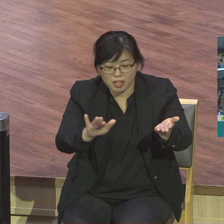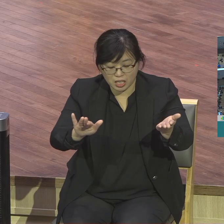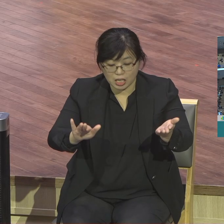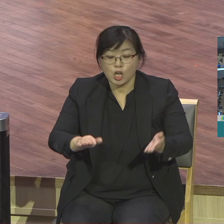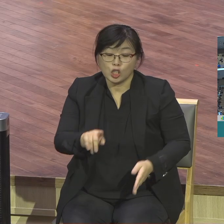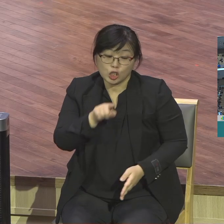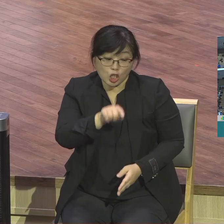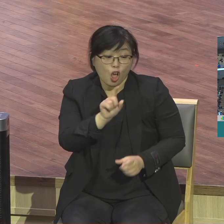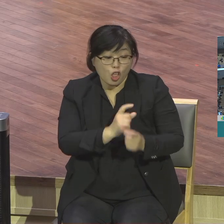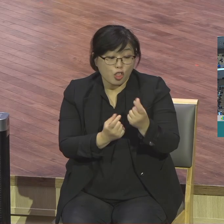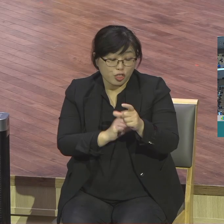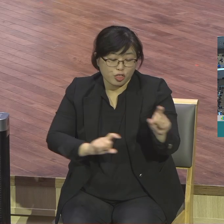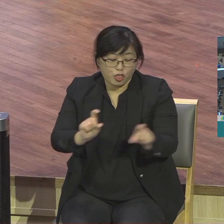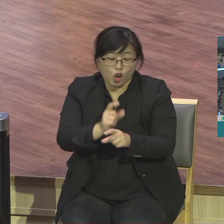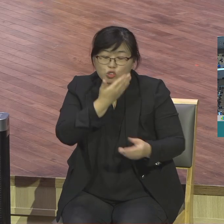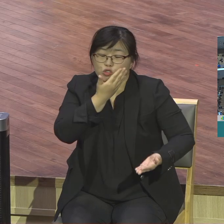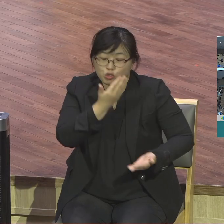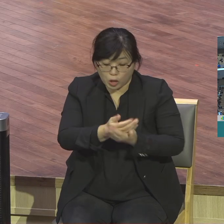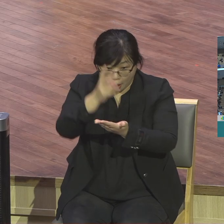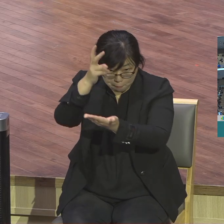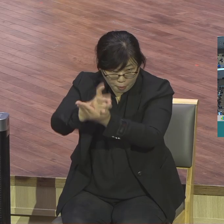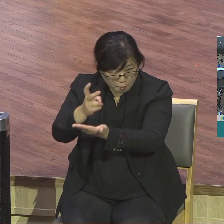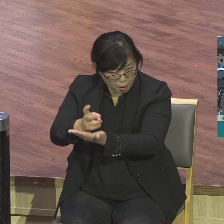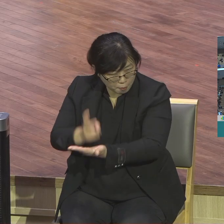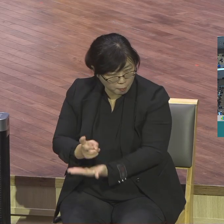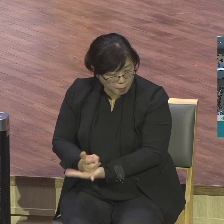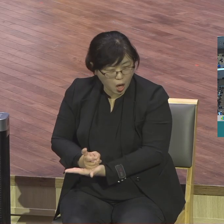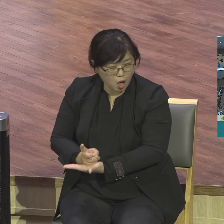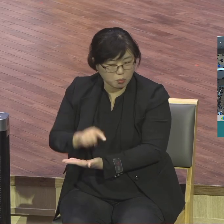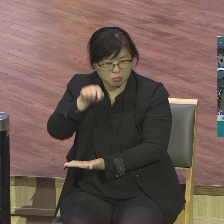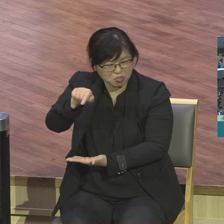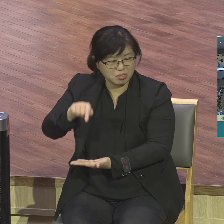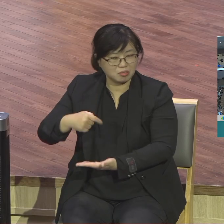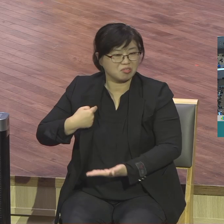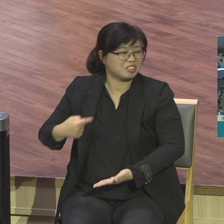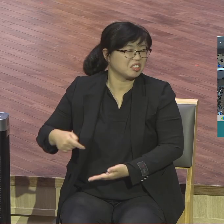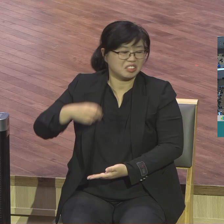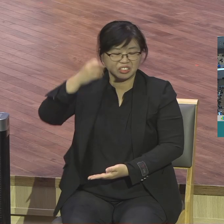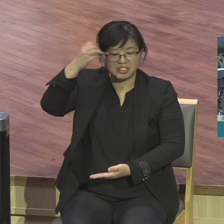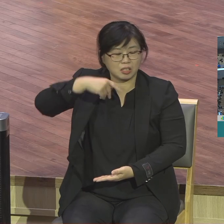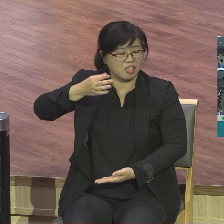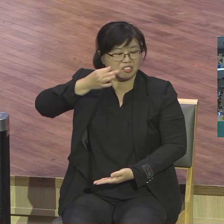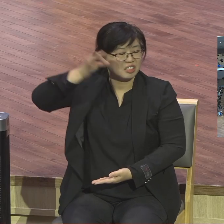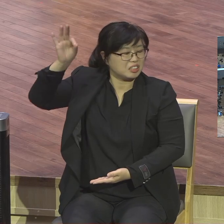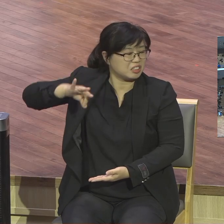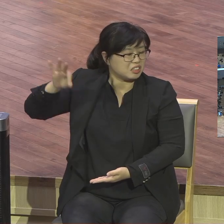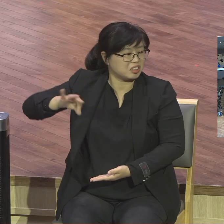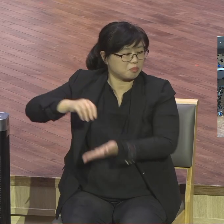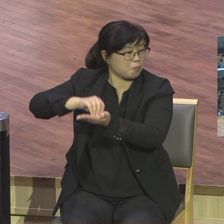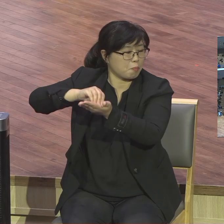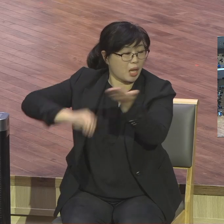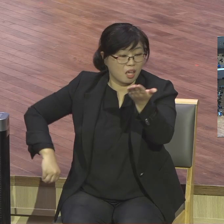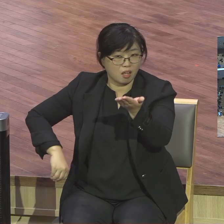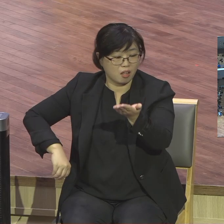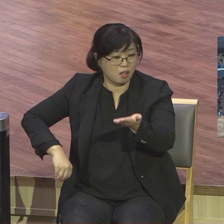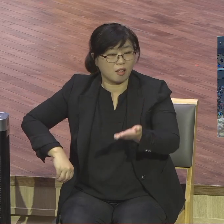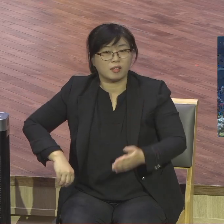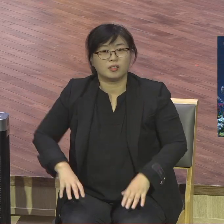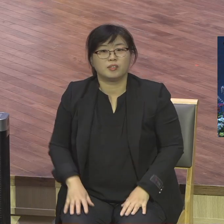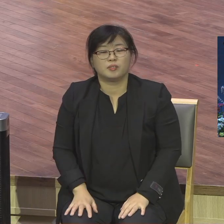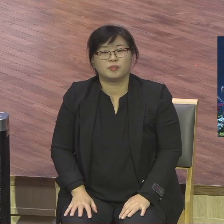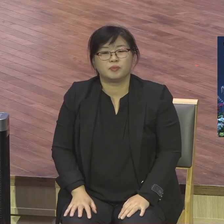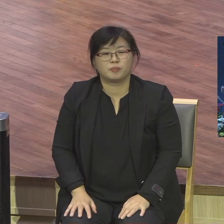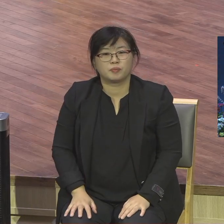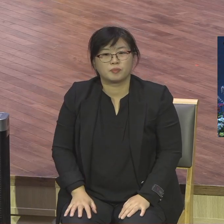버렸도다 그러나 이것도 행하고 저것도 버리지 말아야 할지 있네라 독특한 게 뭐냐면 예수님께서 서의관나